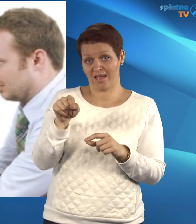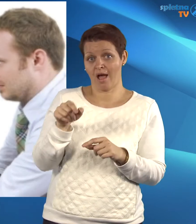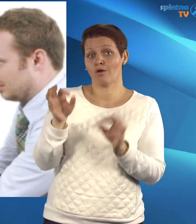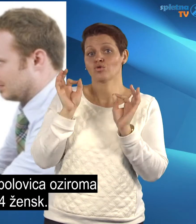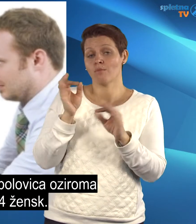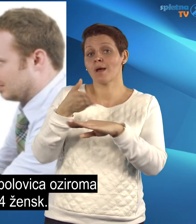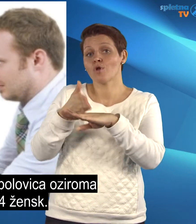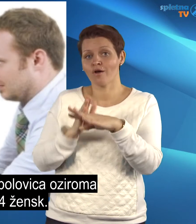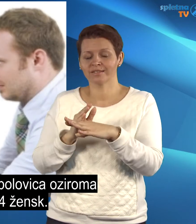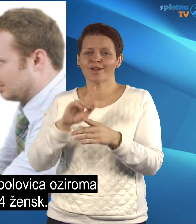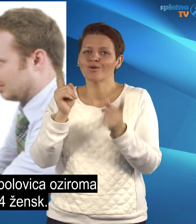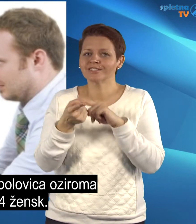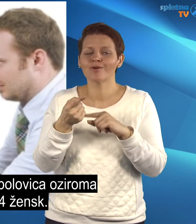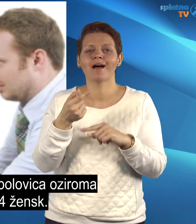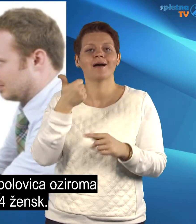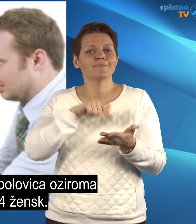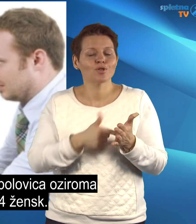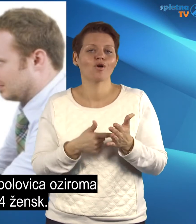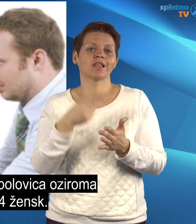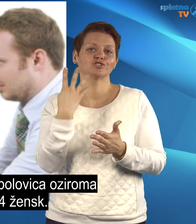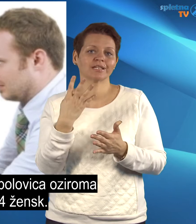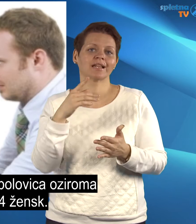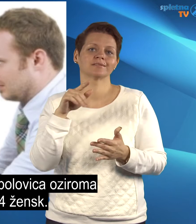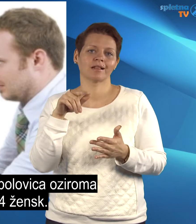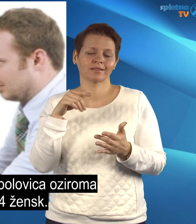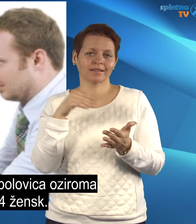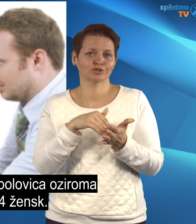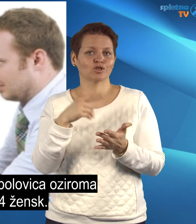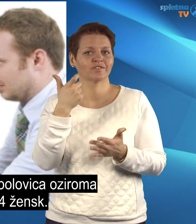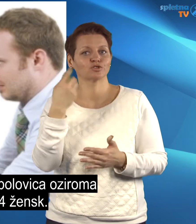2.061.623 prebivalcev. Od tega je dobra polovica oziroma